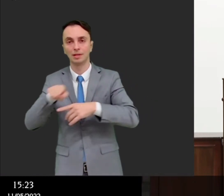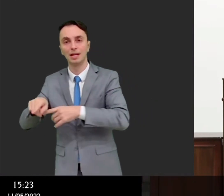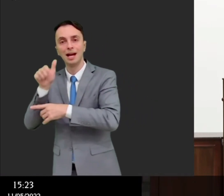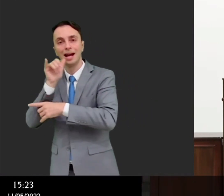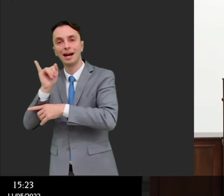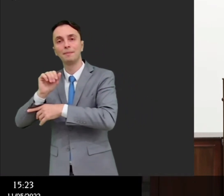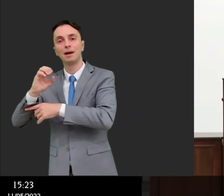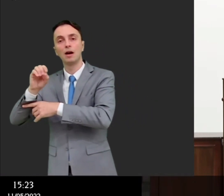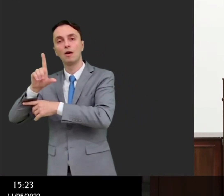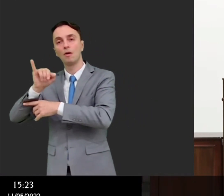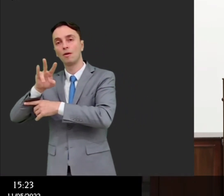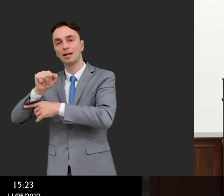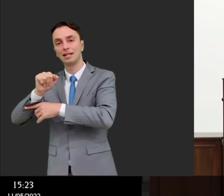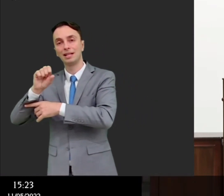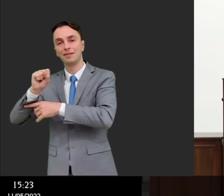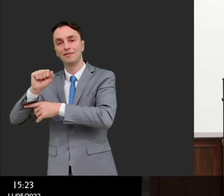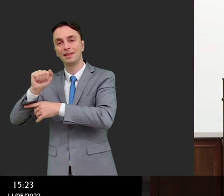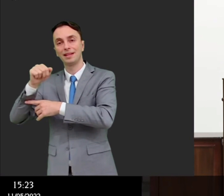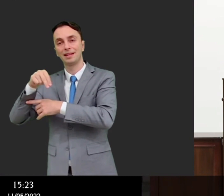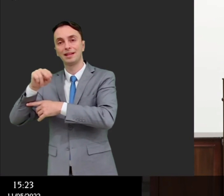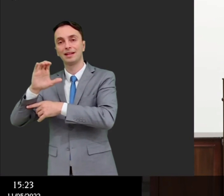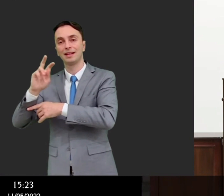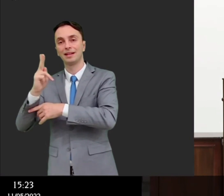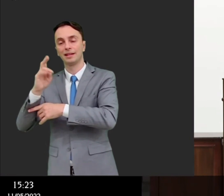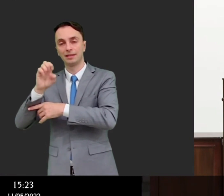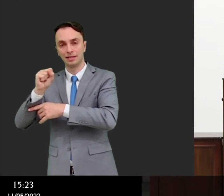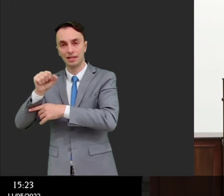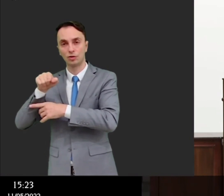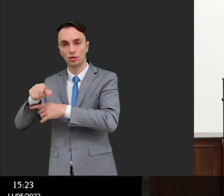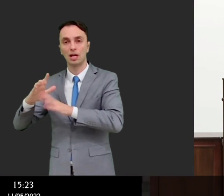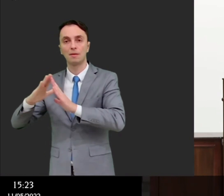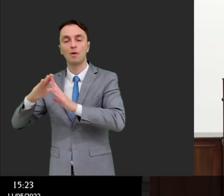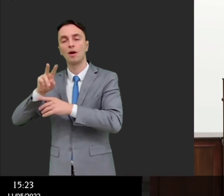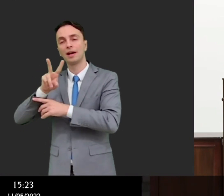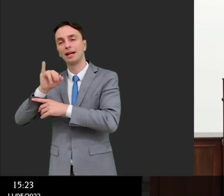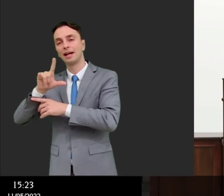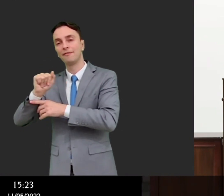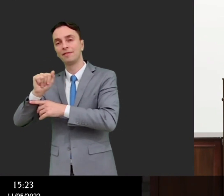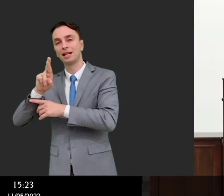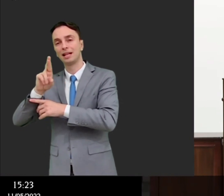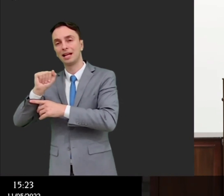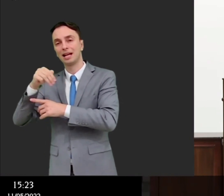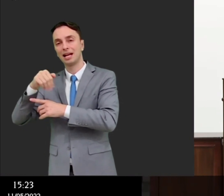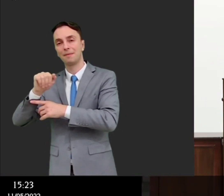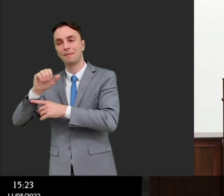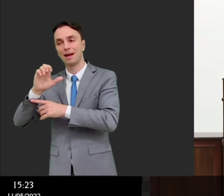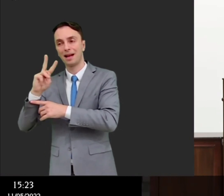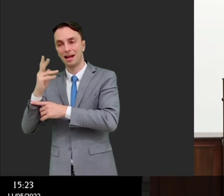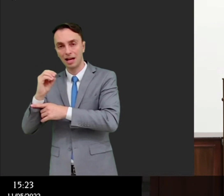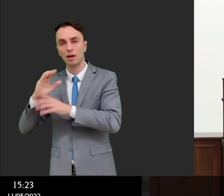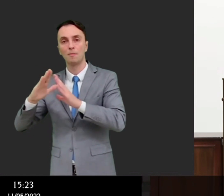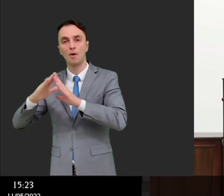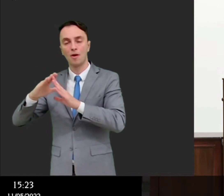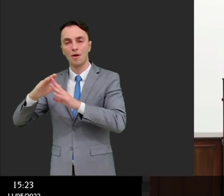Olívia Sanches Soilo, da Vila Ramalho, em Santo André, está